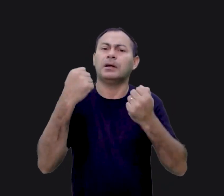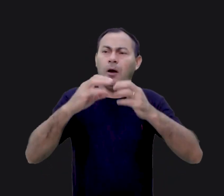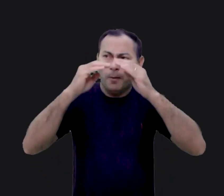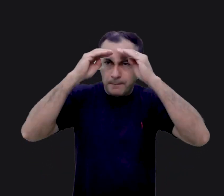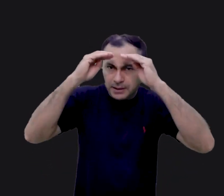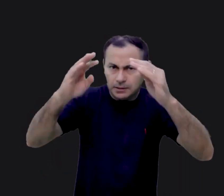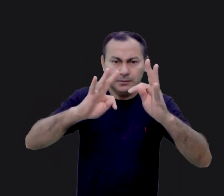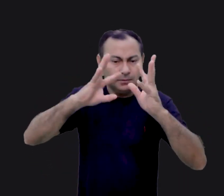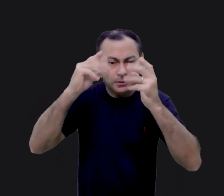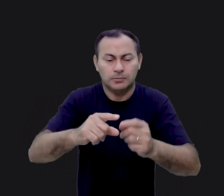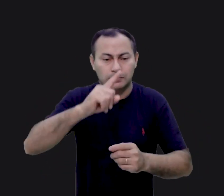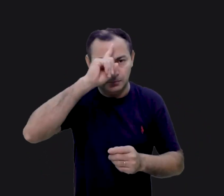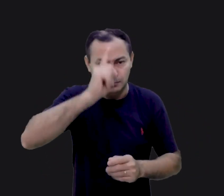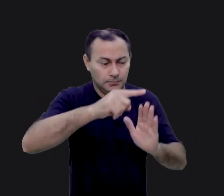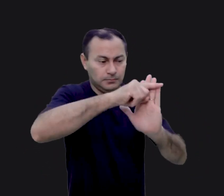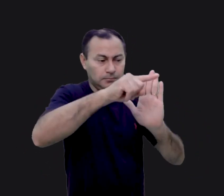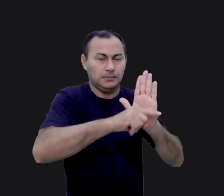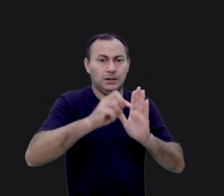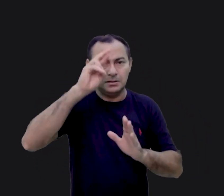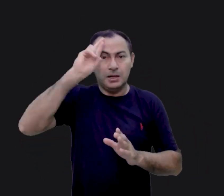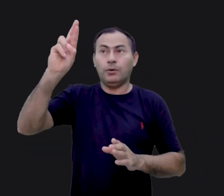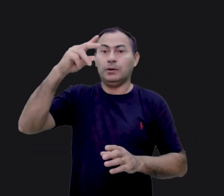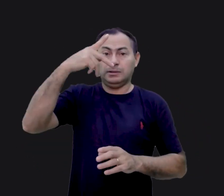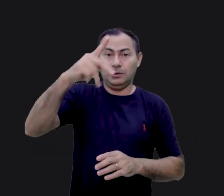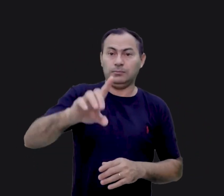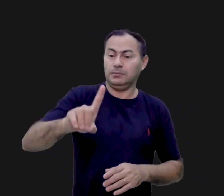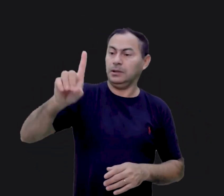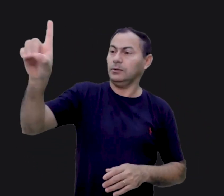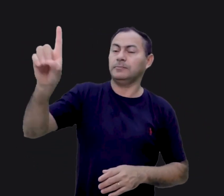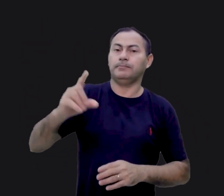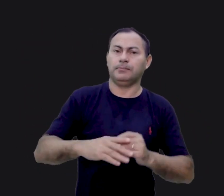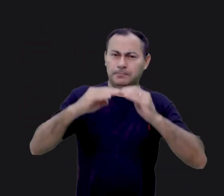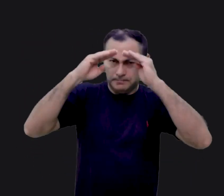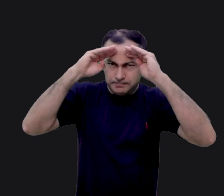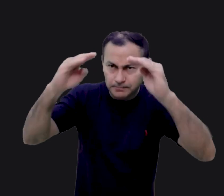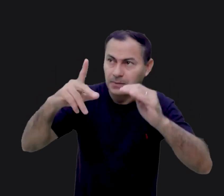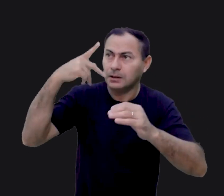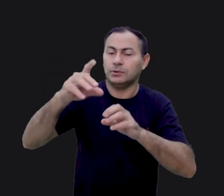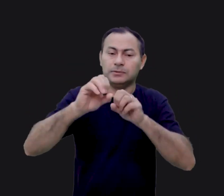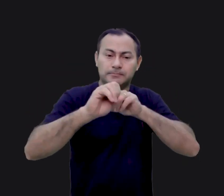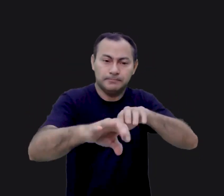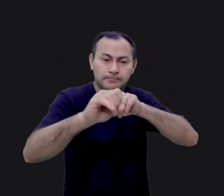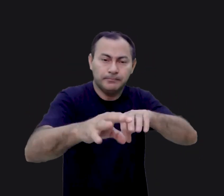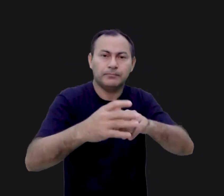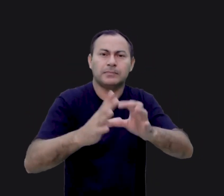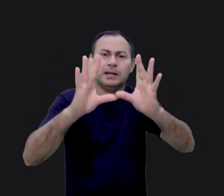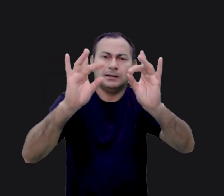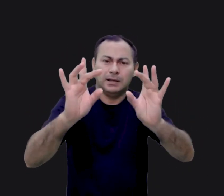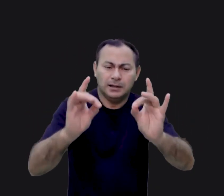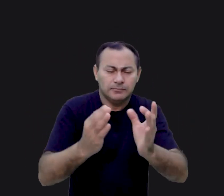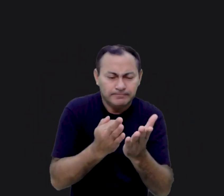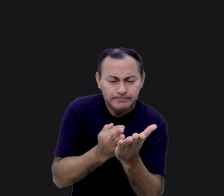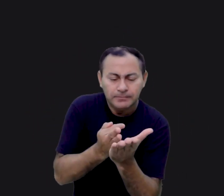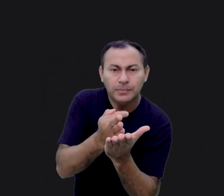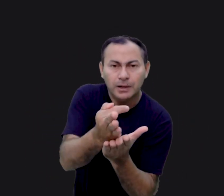devem obedecer todos os mandamentos do Senhor seu Deus seguir todas as suas instruções detalhadamente